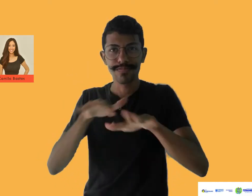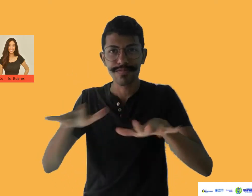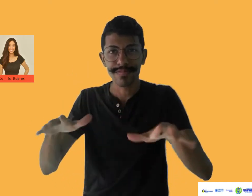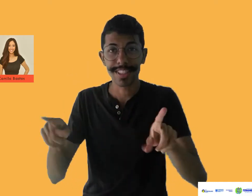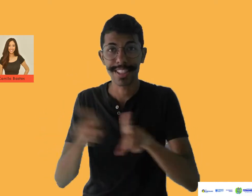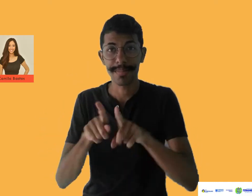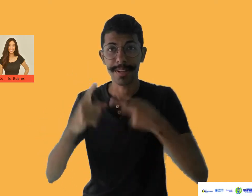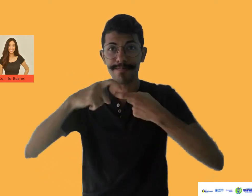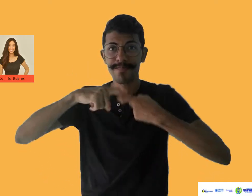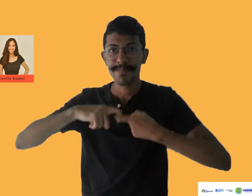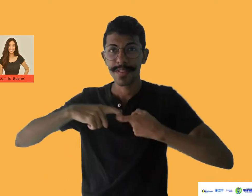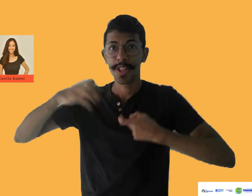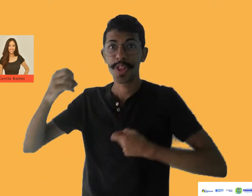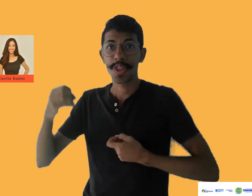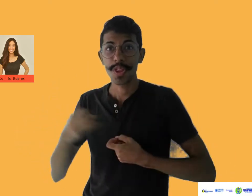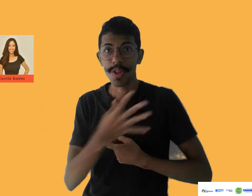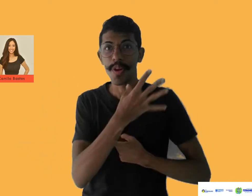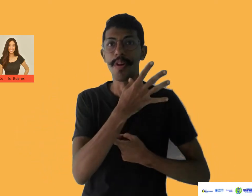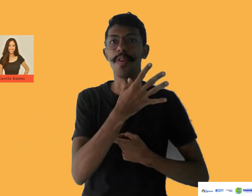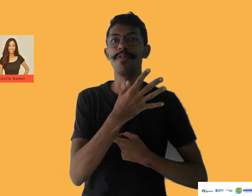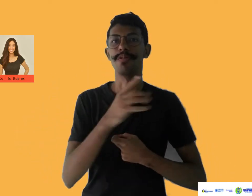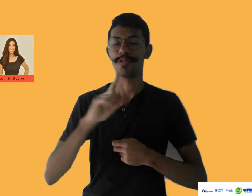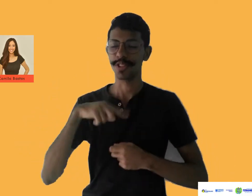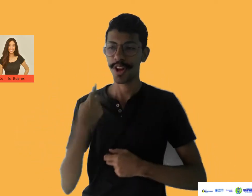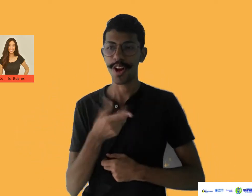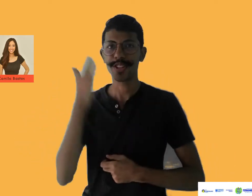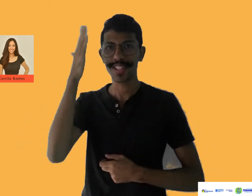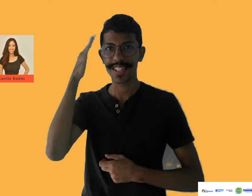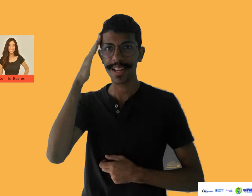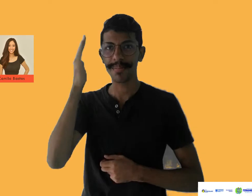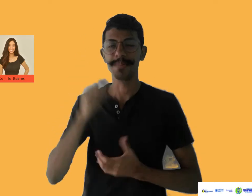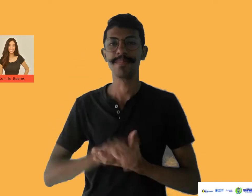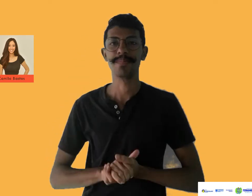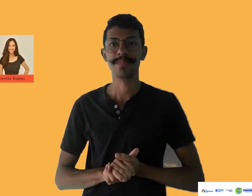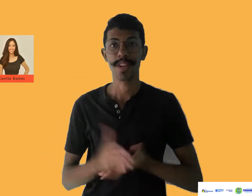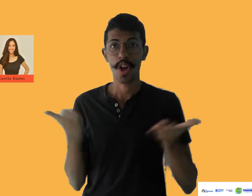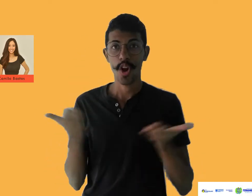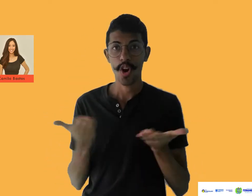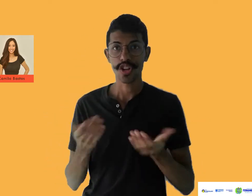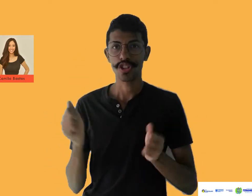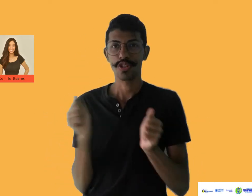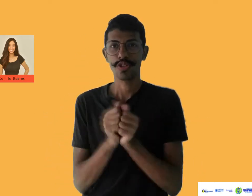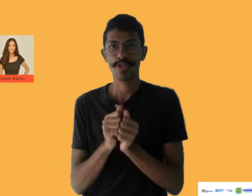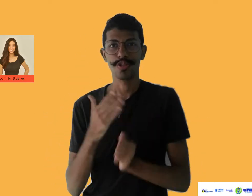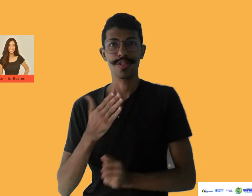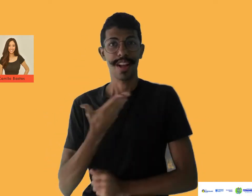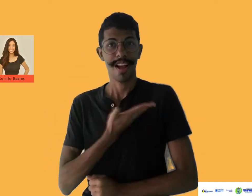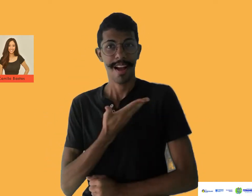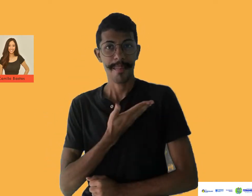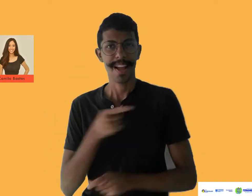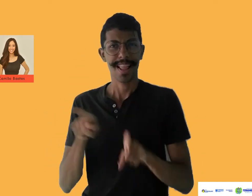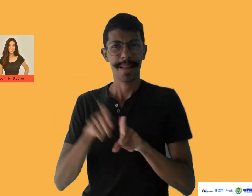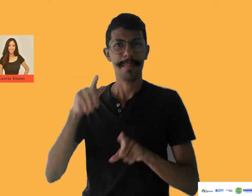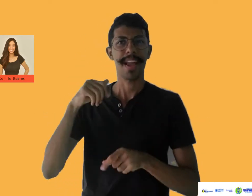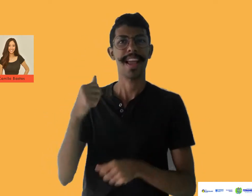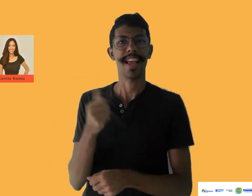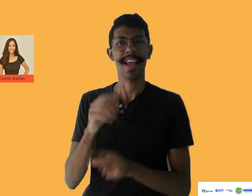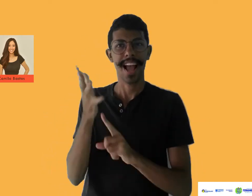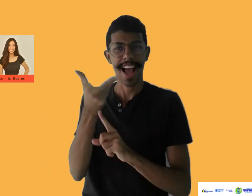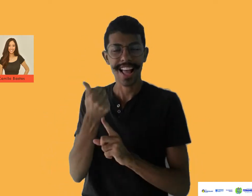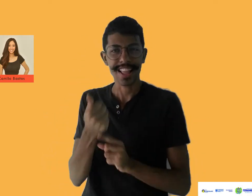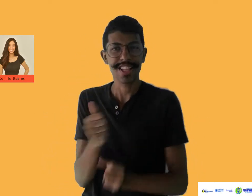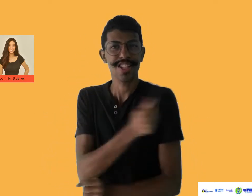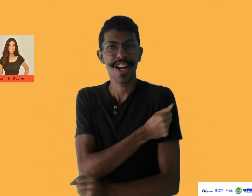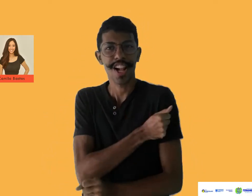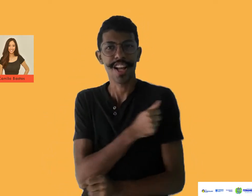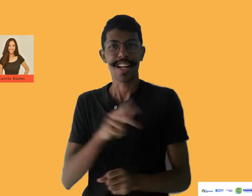por dentro de qualquer atualização da gente. No programa de hoje, eu estou acompanhada da minha amiga, que também é artista,